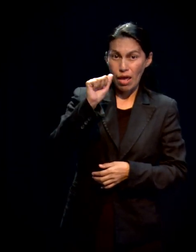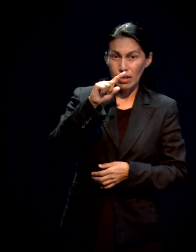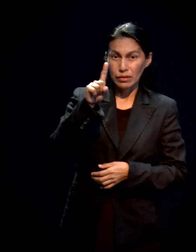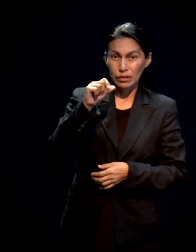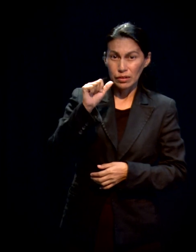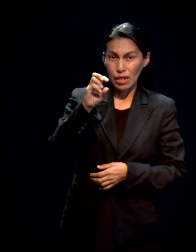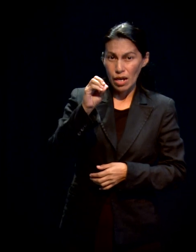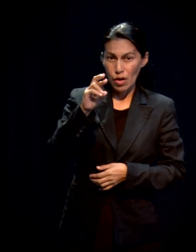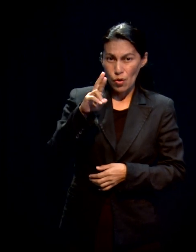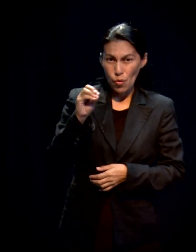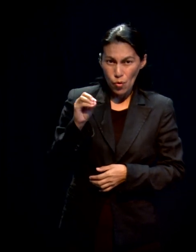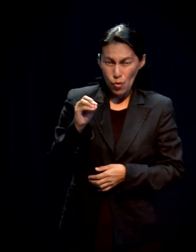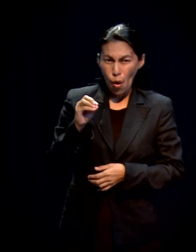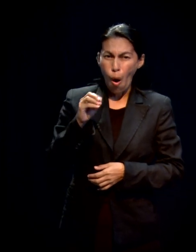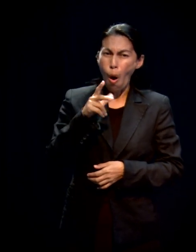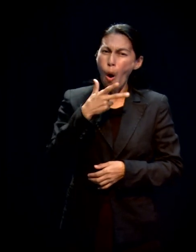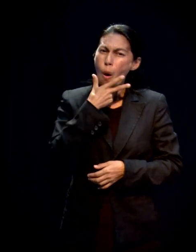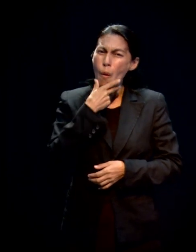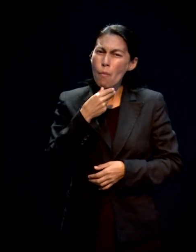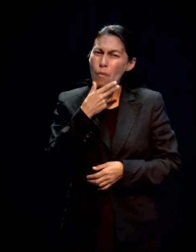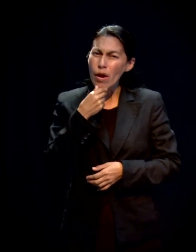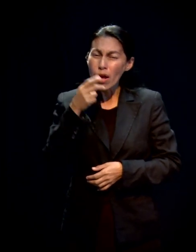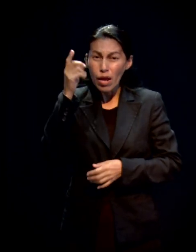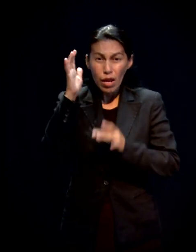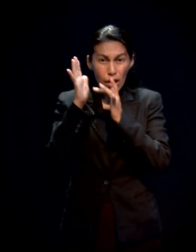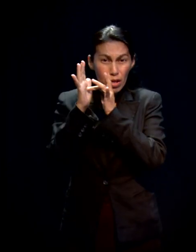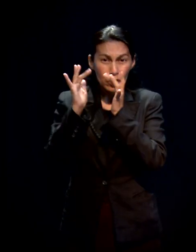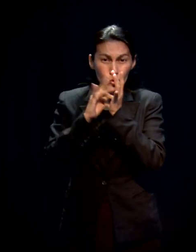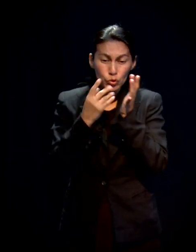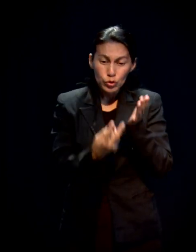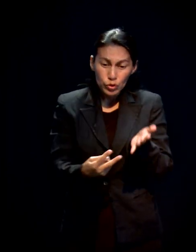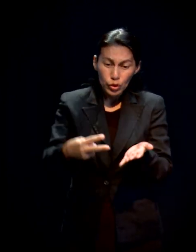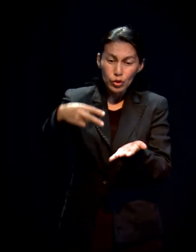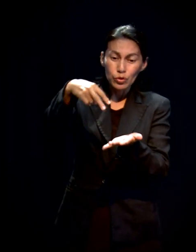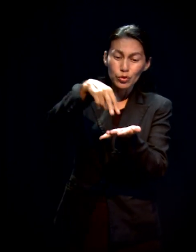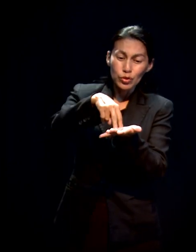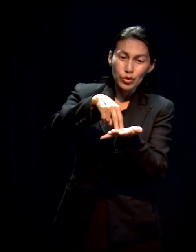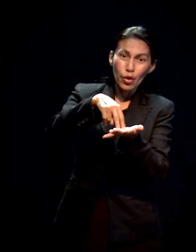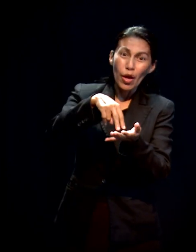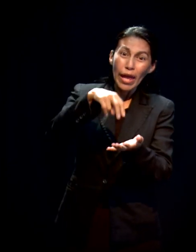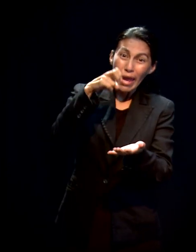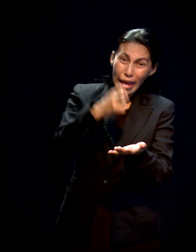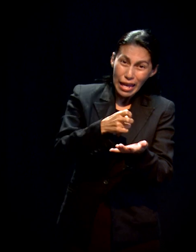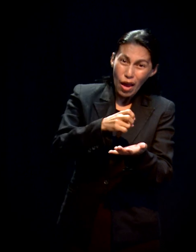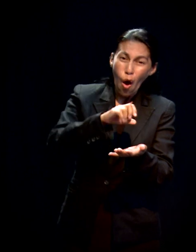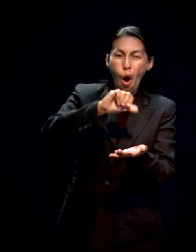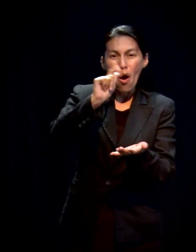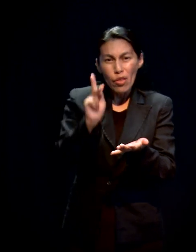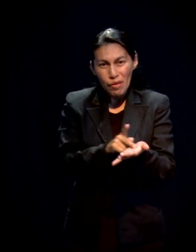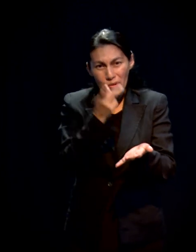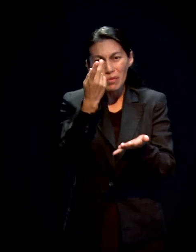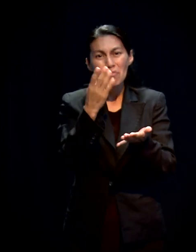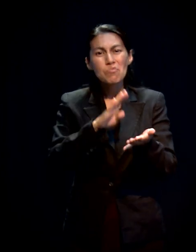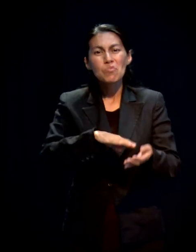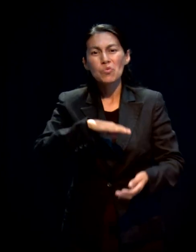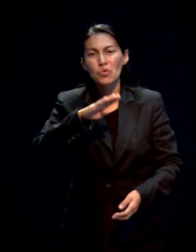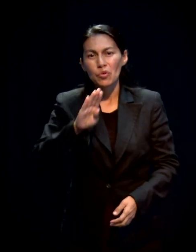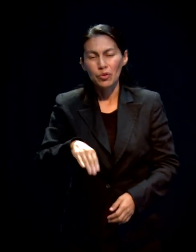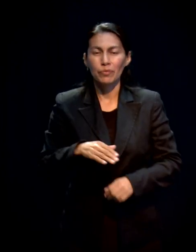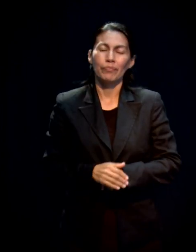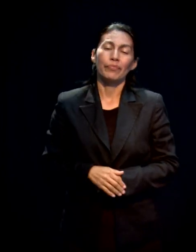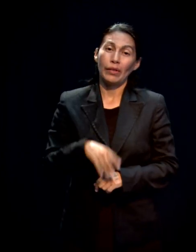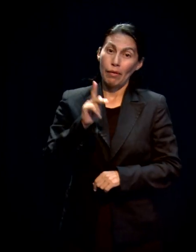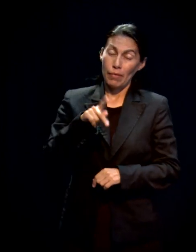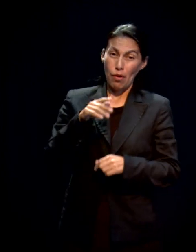volvió a morir dios anhela que tengamos la esperanza del más grande de todos los milagros